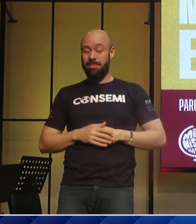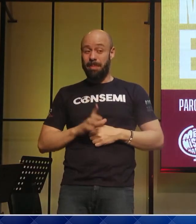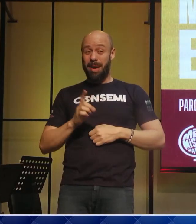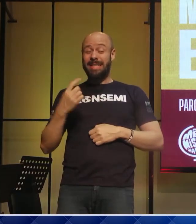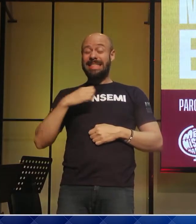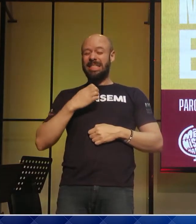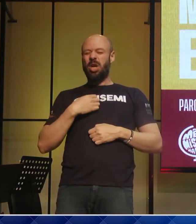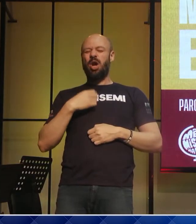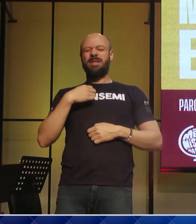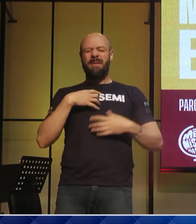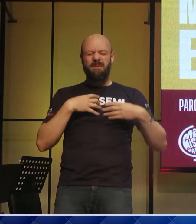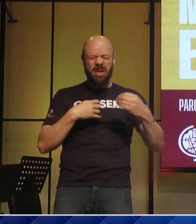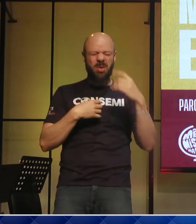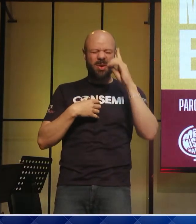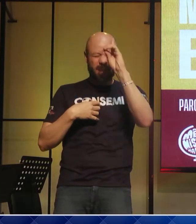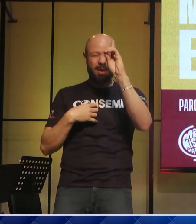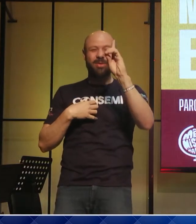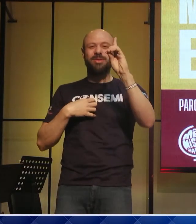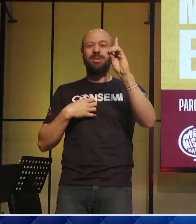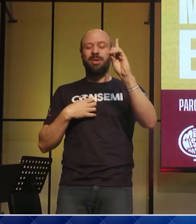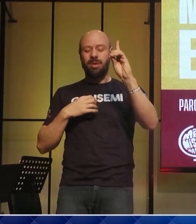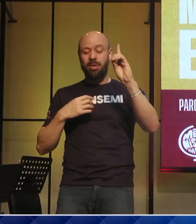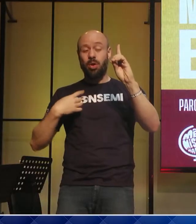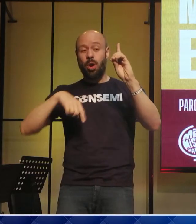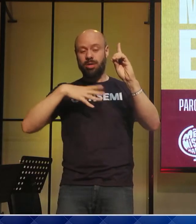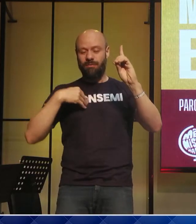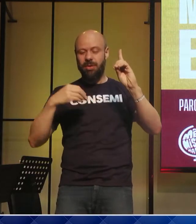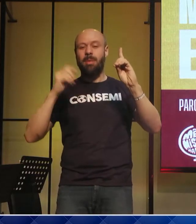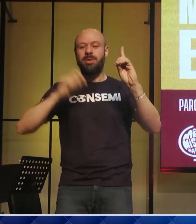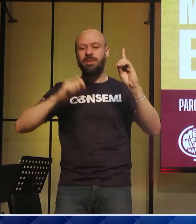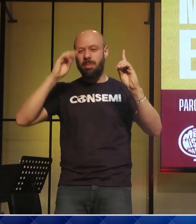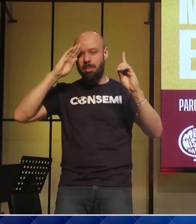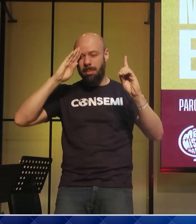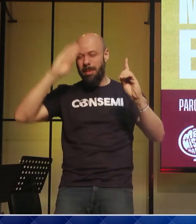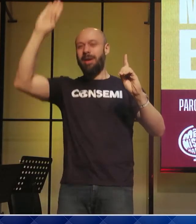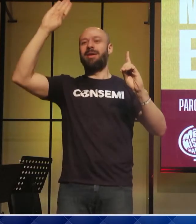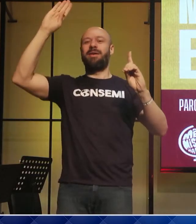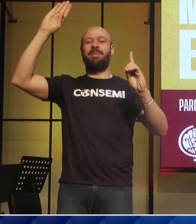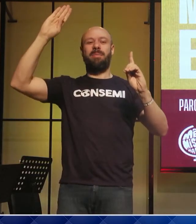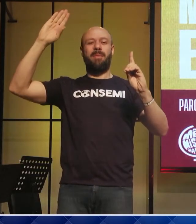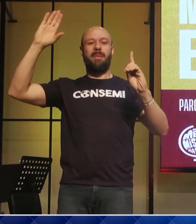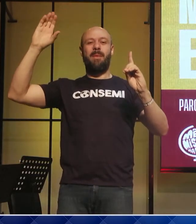pastorear. Eu até sei pregar, mas eu sei mais cuidar.